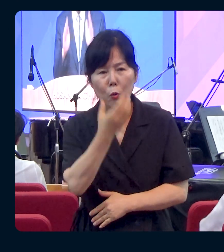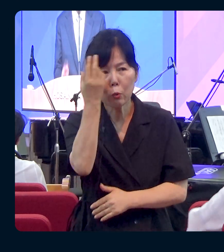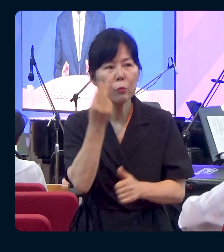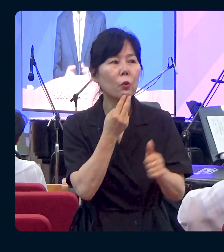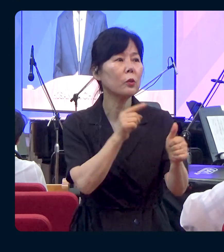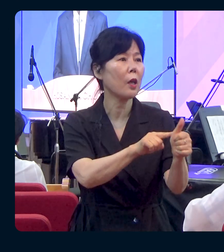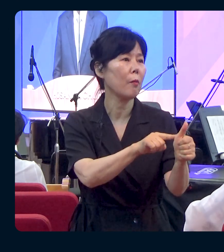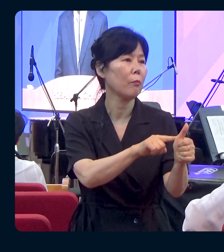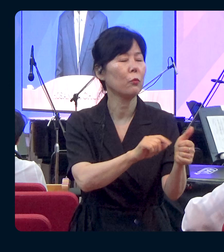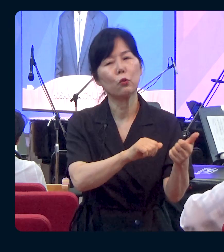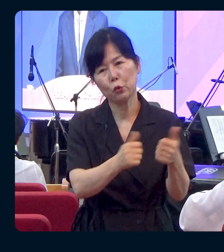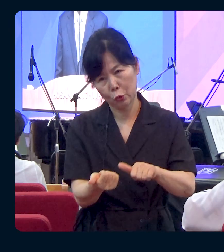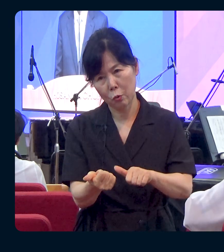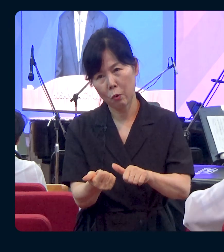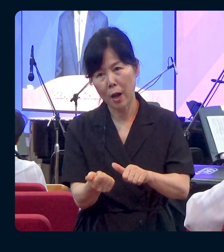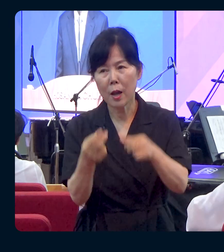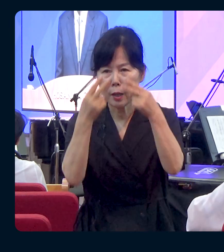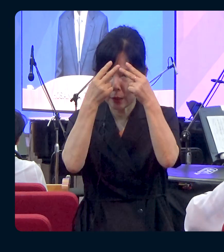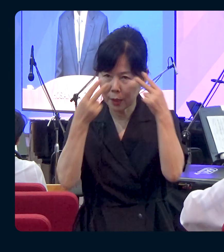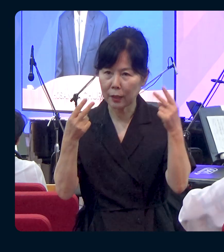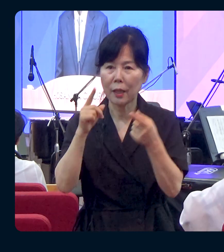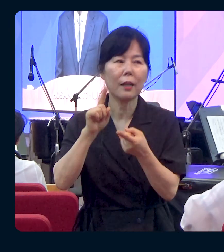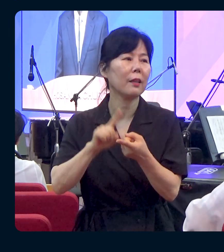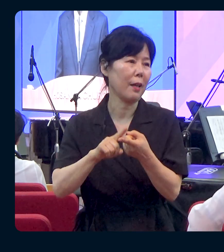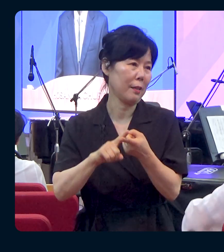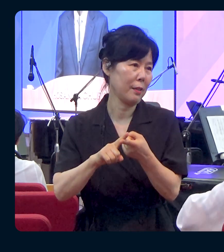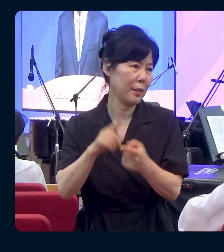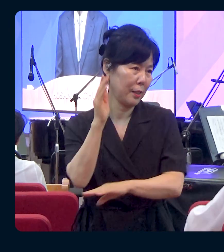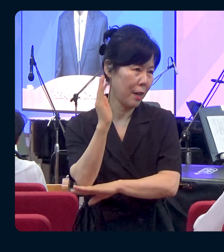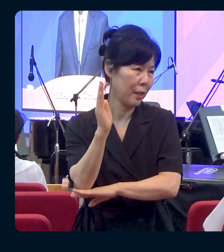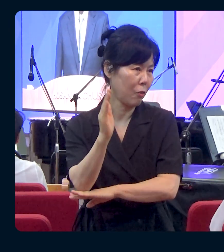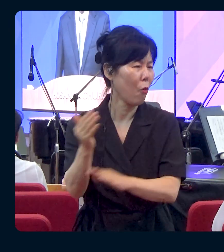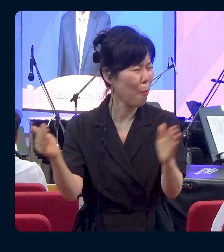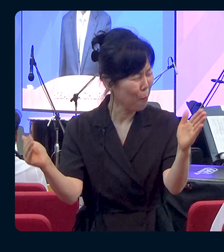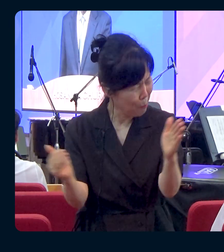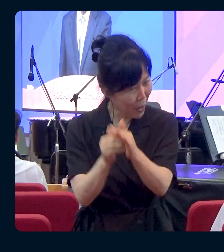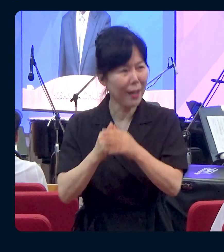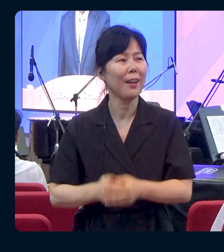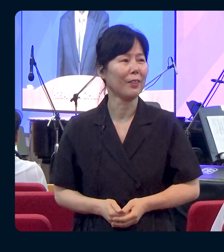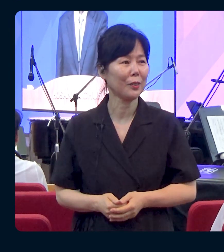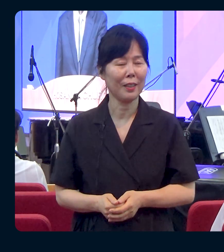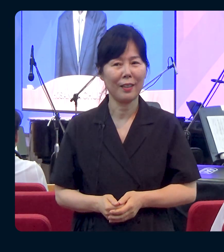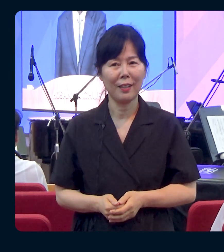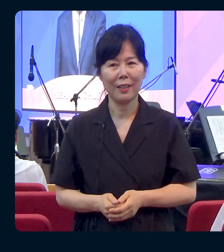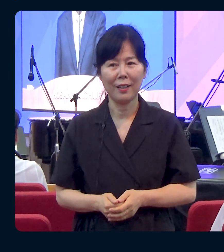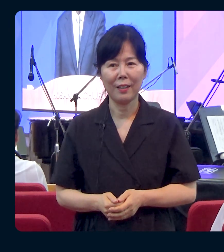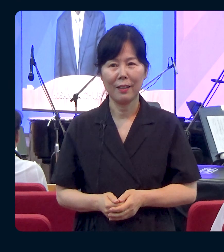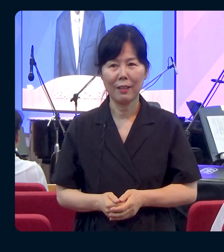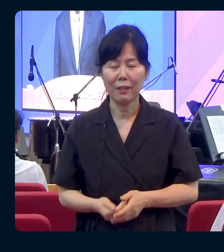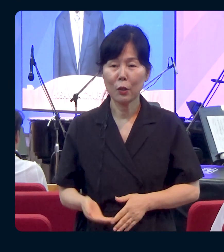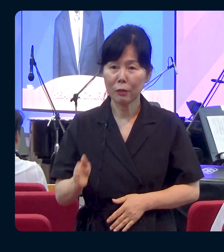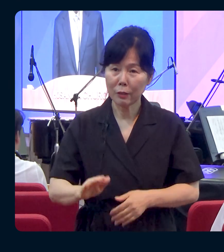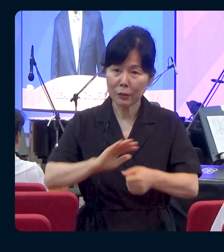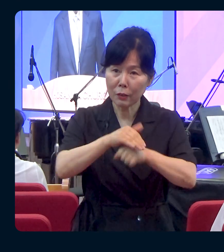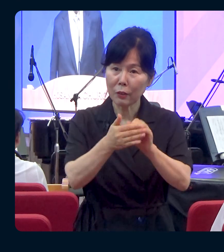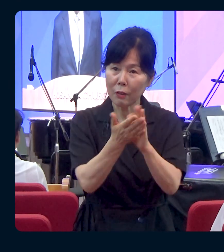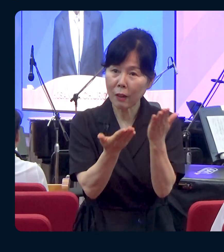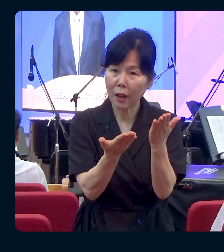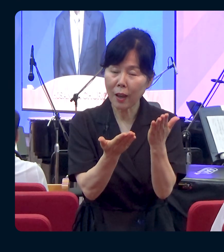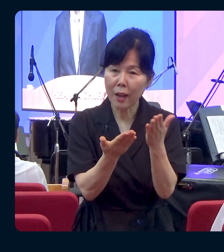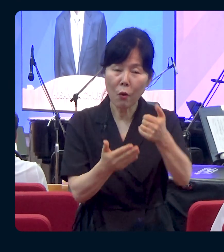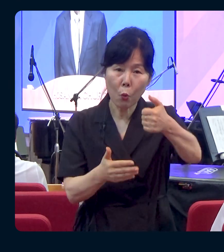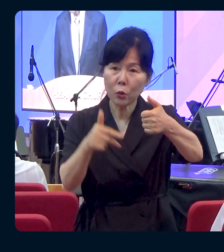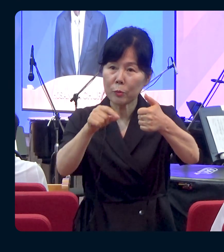요셉의 죽음과 그의 장례식 이야기로 끝이 납니다. 자, 성경은 왜 창세기의